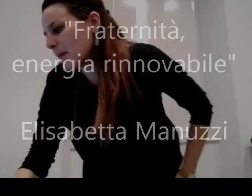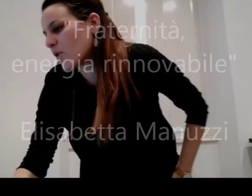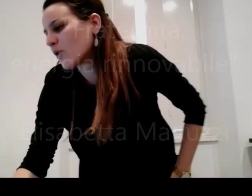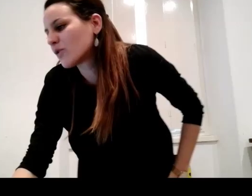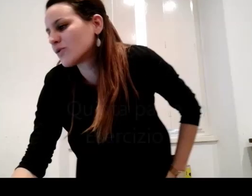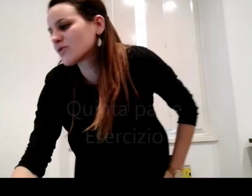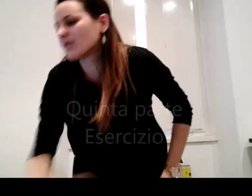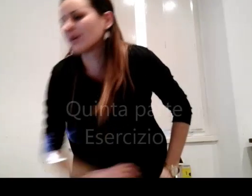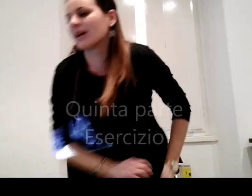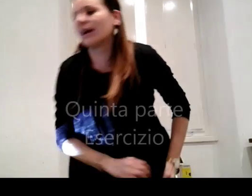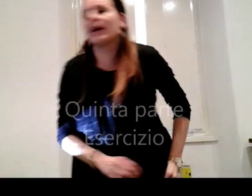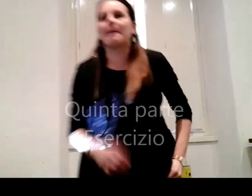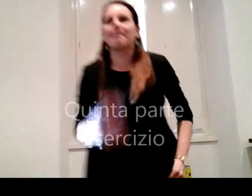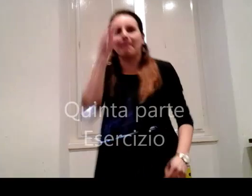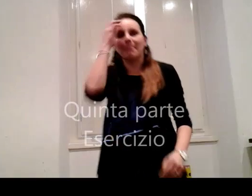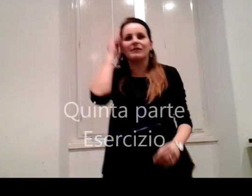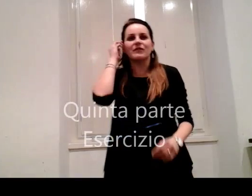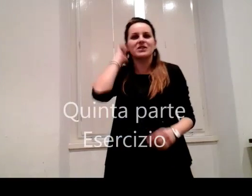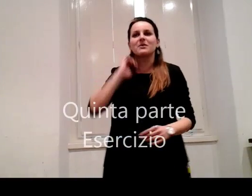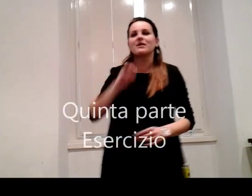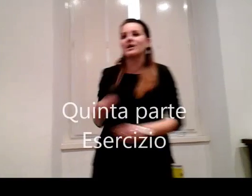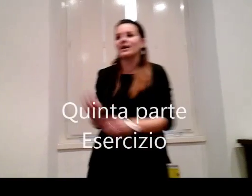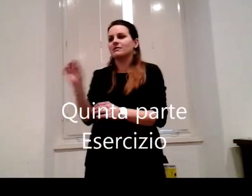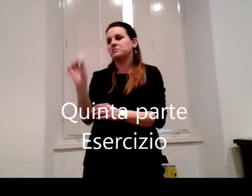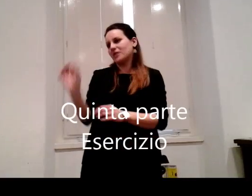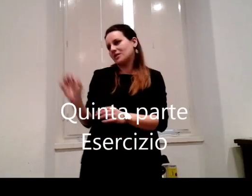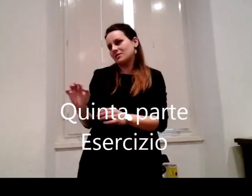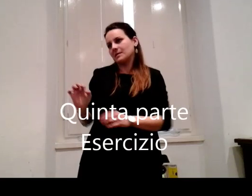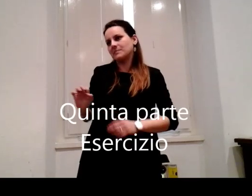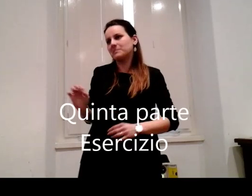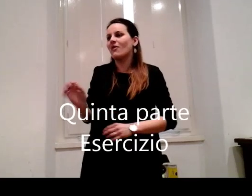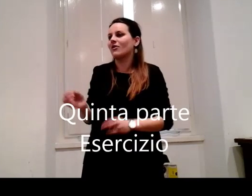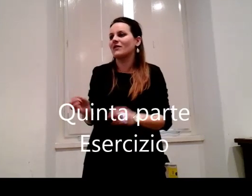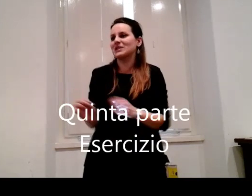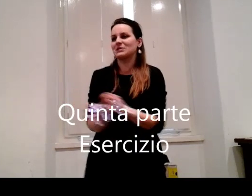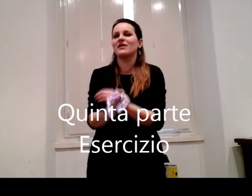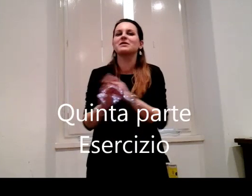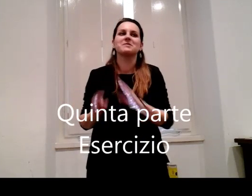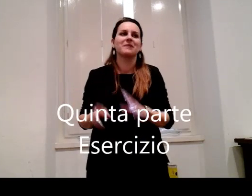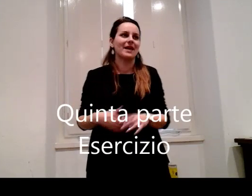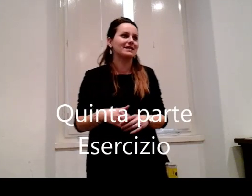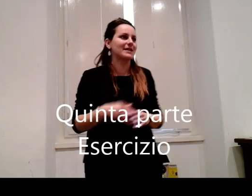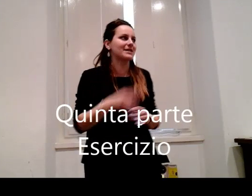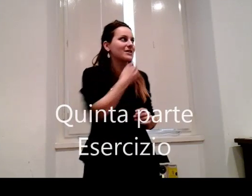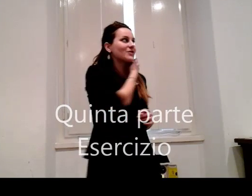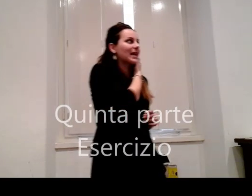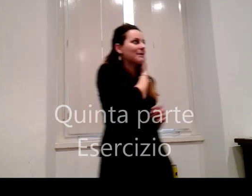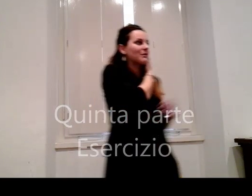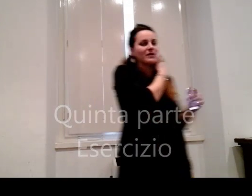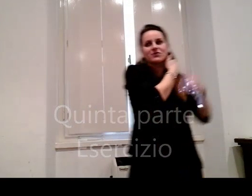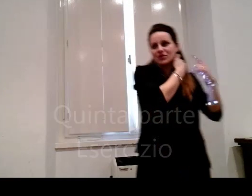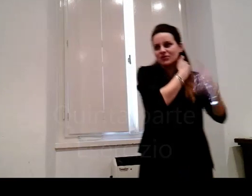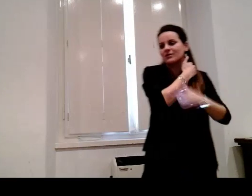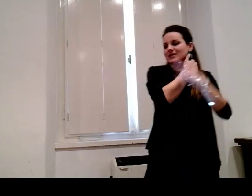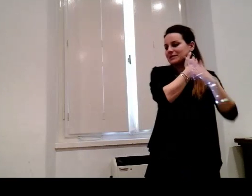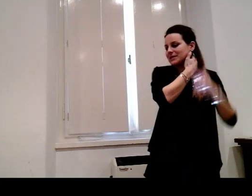abbiamo concluso e vi facciamo lavorare pochissimo, poco. Vi facciamo fare un'esperienza, nel senso che abbiamo visto l'ascolto, la